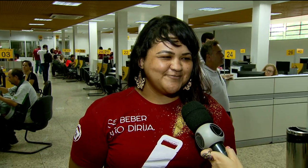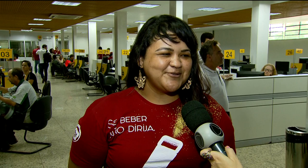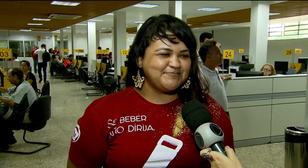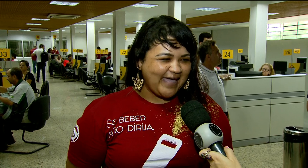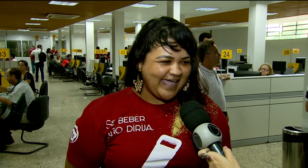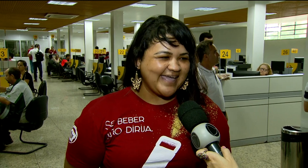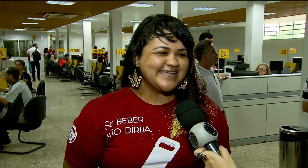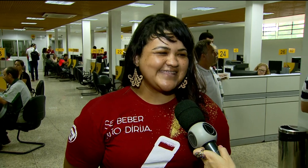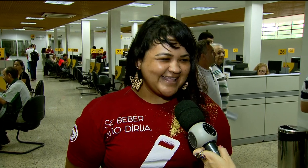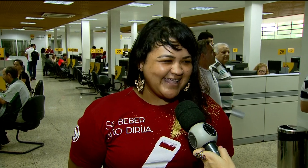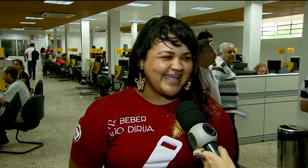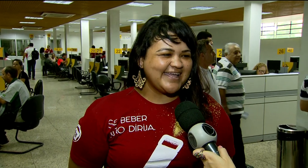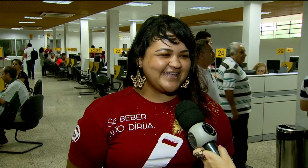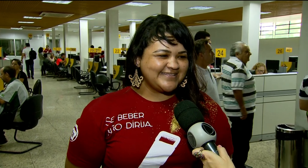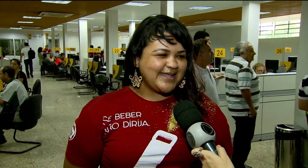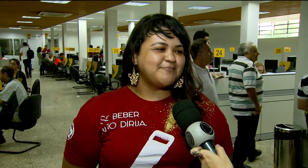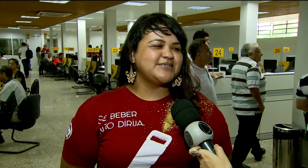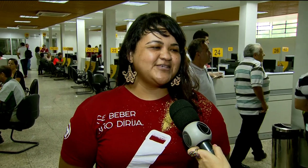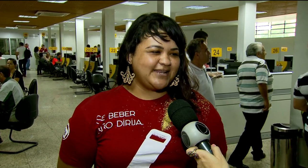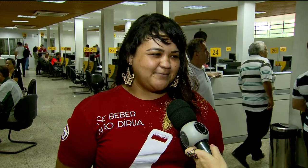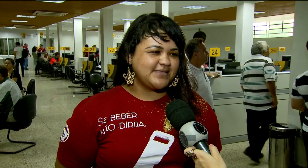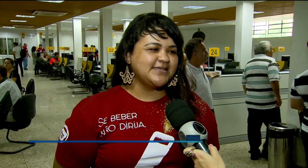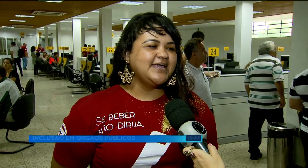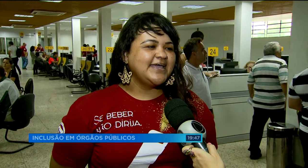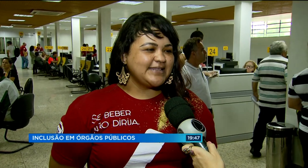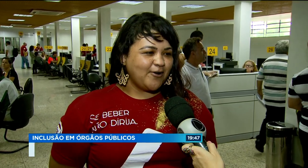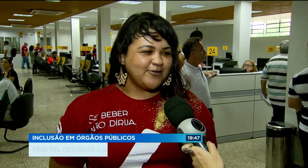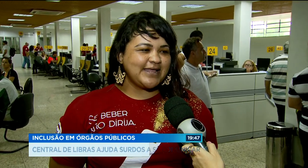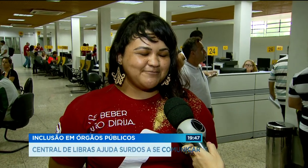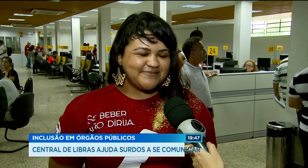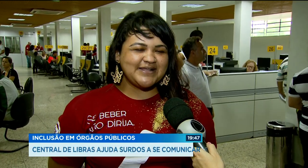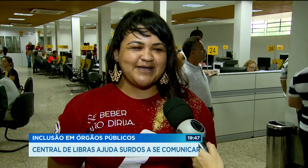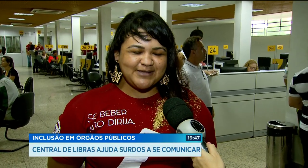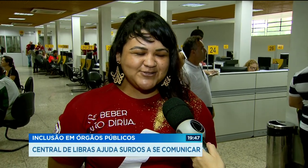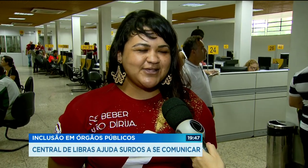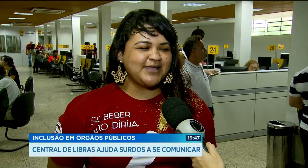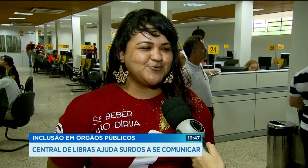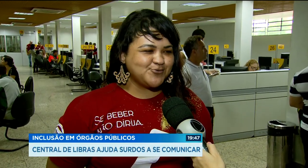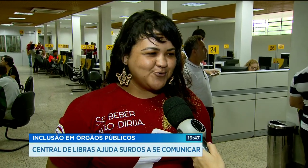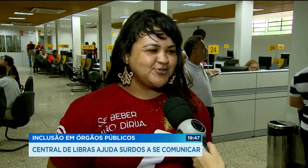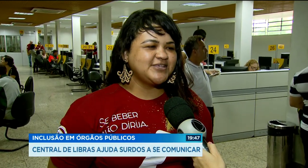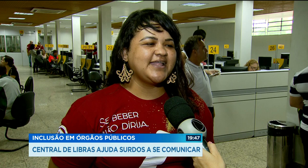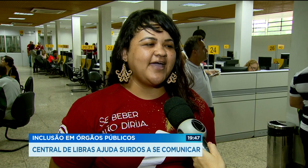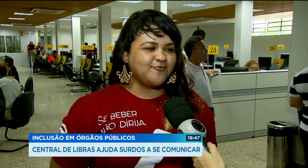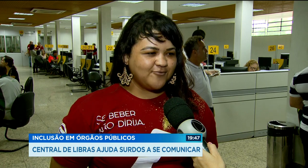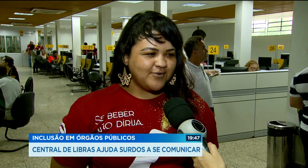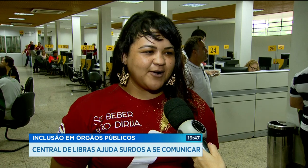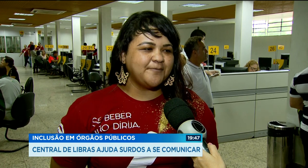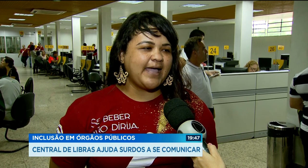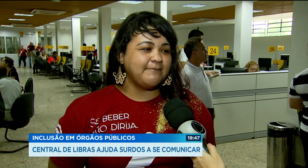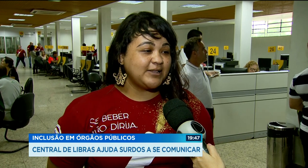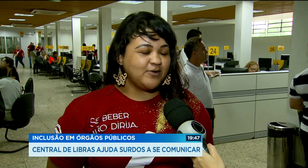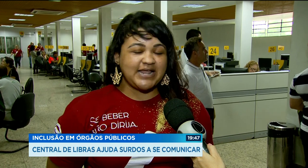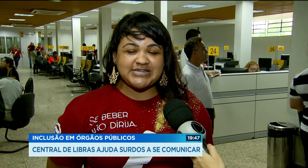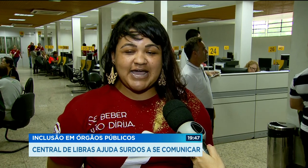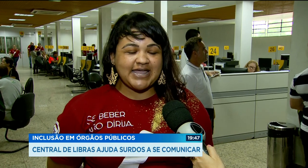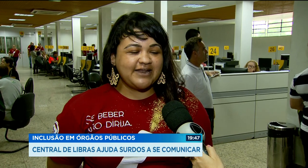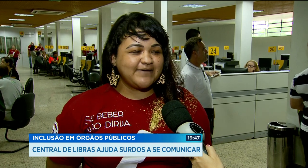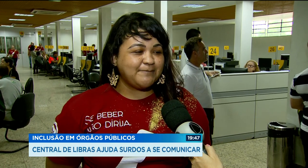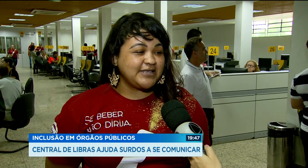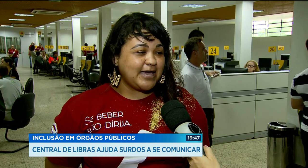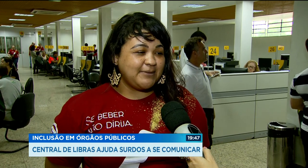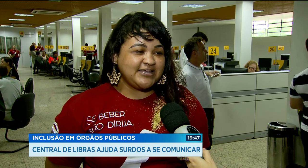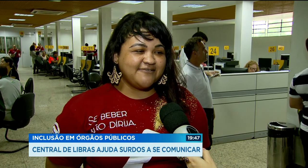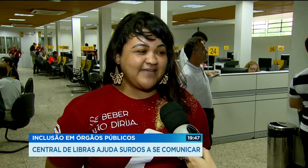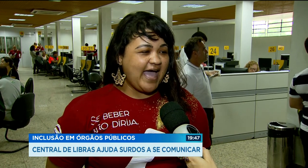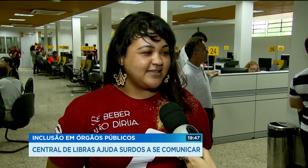coisa, muito perrengue, sem ter intérprete de Libras. Então eu entendo perfeitamente o direito do surdo de ter um acompanhamento. Quando ele chega